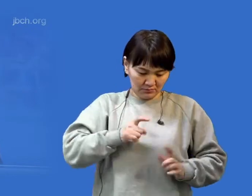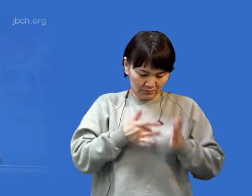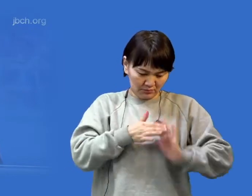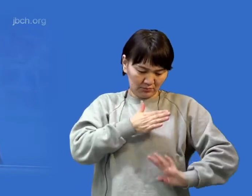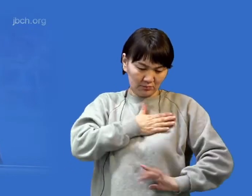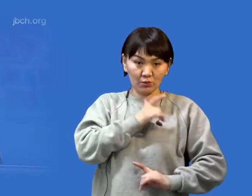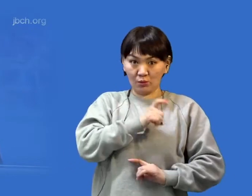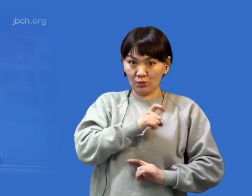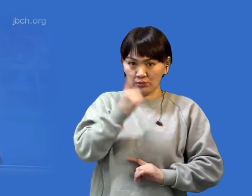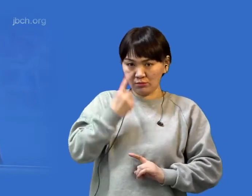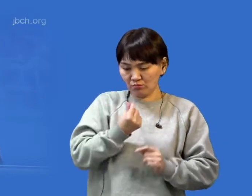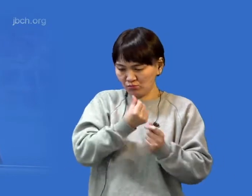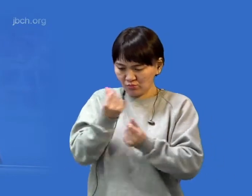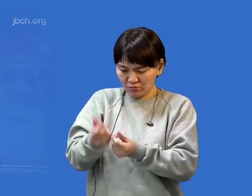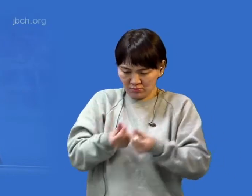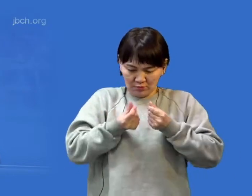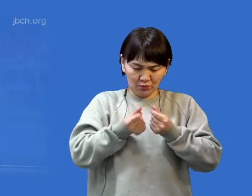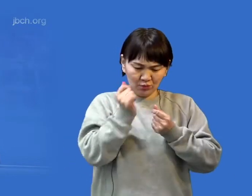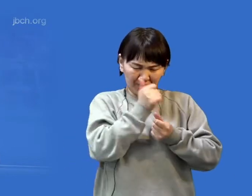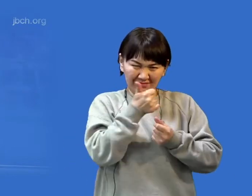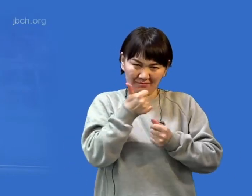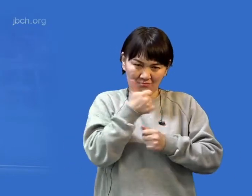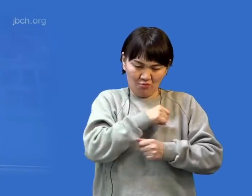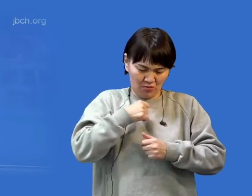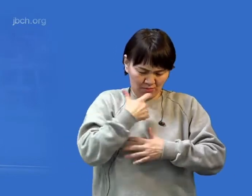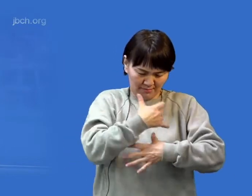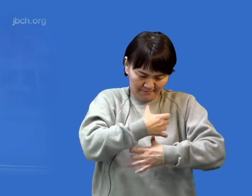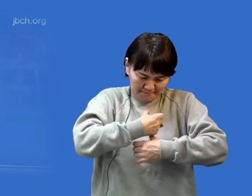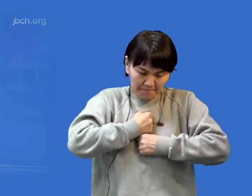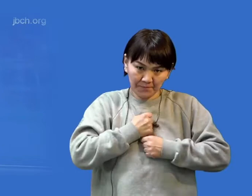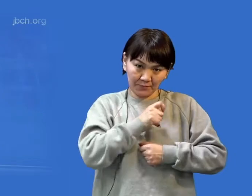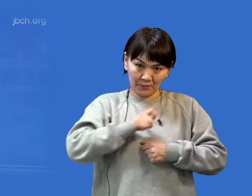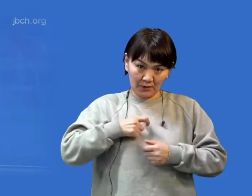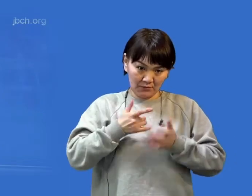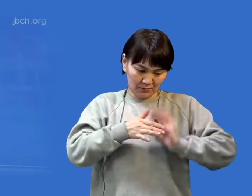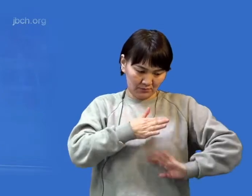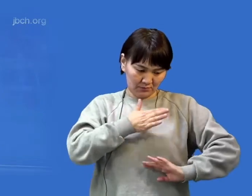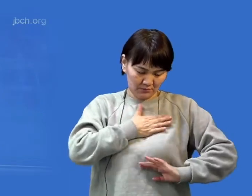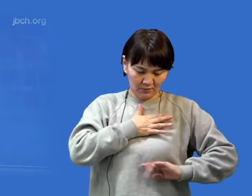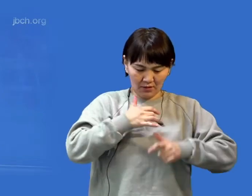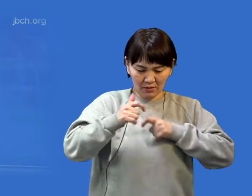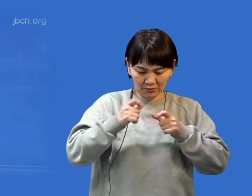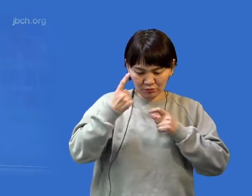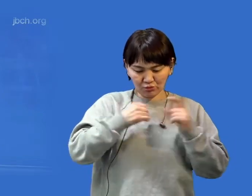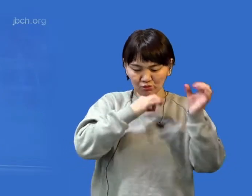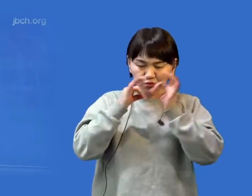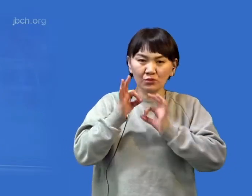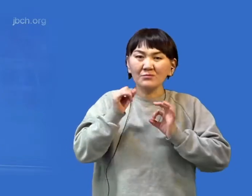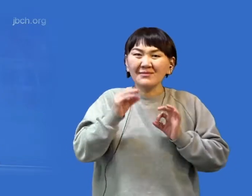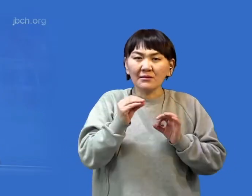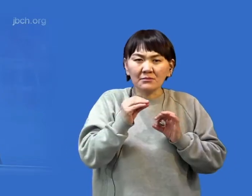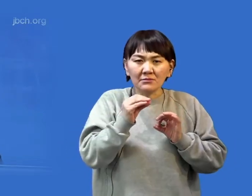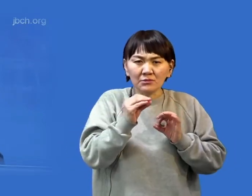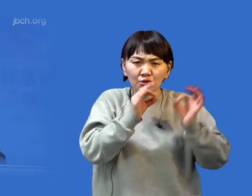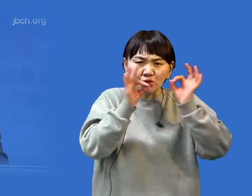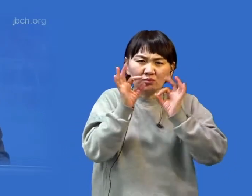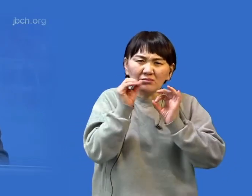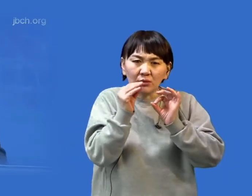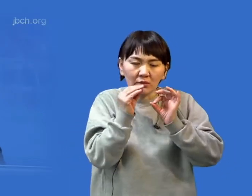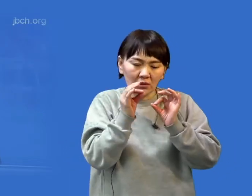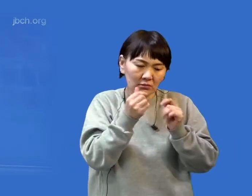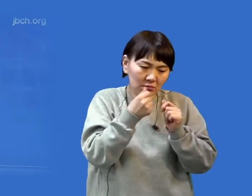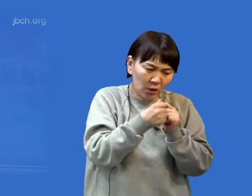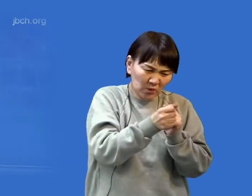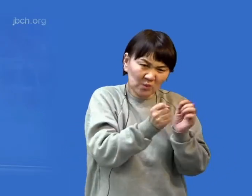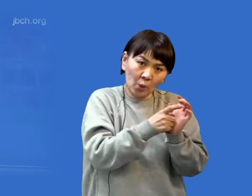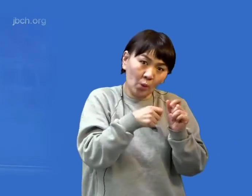одоо өөрийгөө захирч Христ итгэгчүний эдийн засгийн амьдрал ямар байхыг бүгдээрээ сайн сурах хэрэгтэй байна.